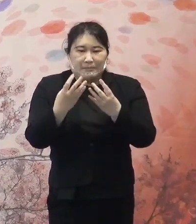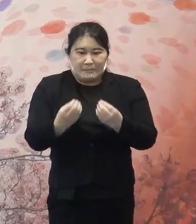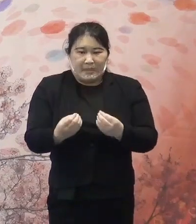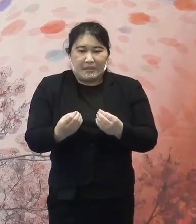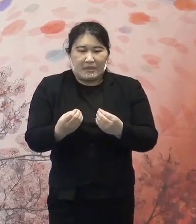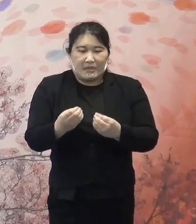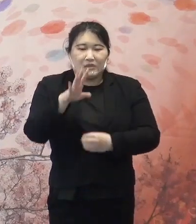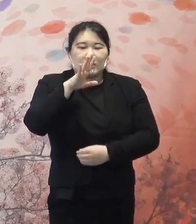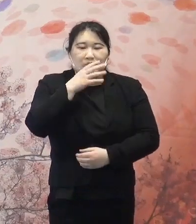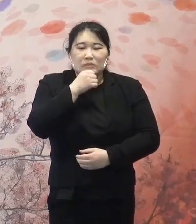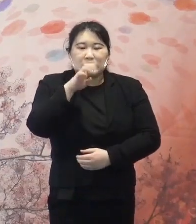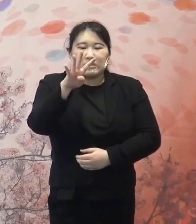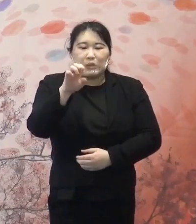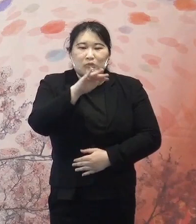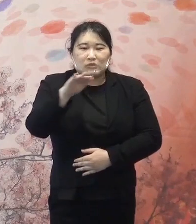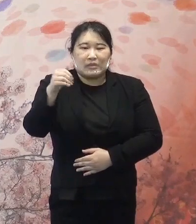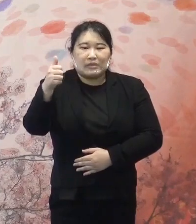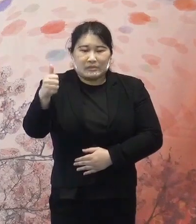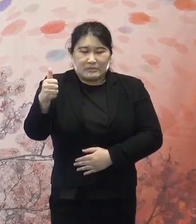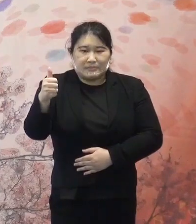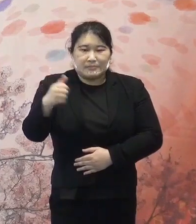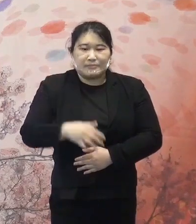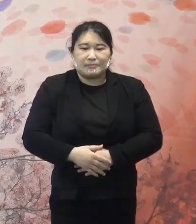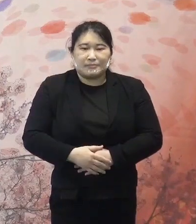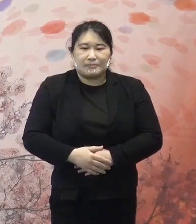性です。陽性を確認しております。